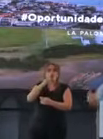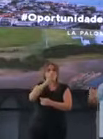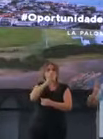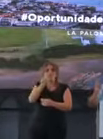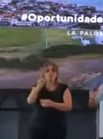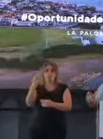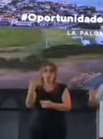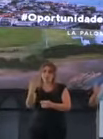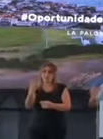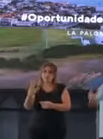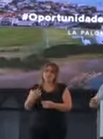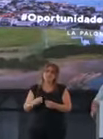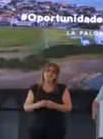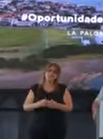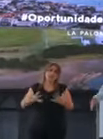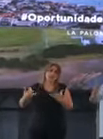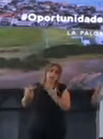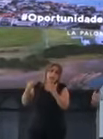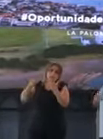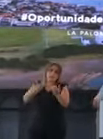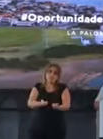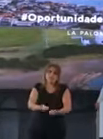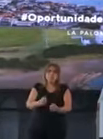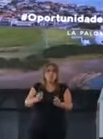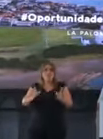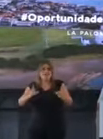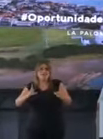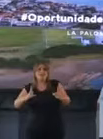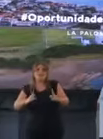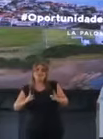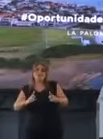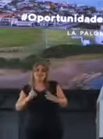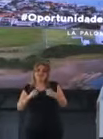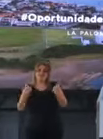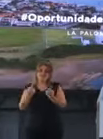un enorme apoyo popular, una ilusión y una expectativa.